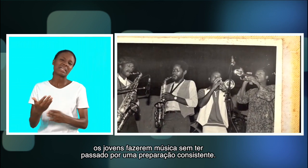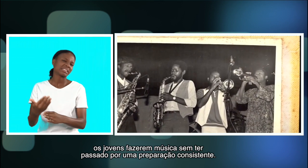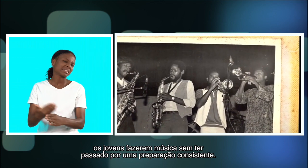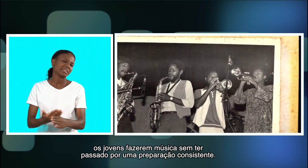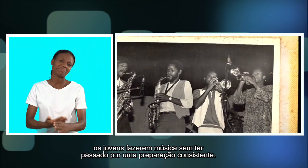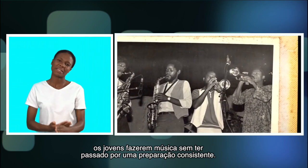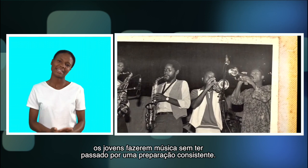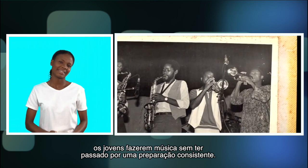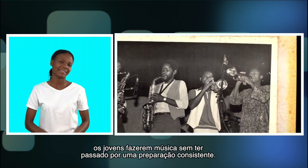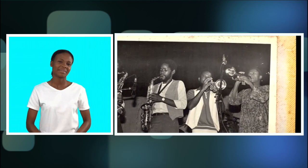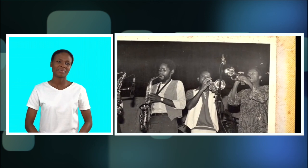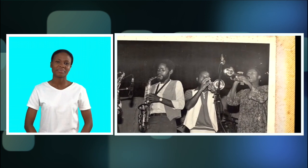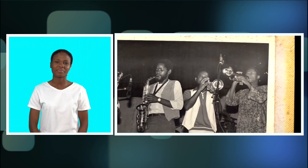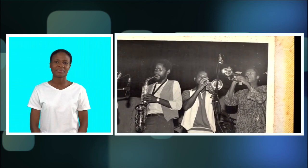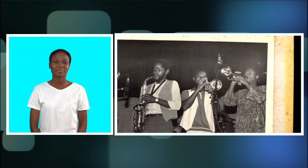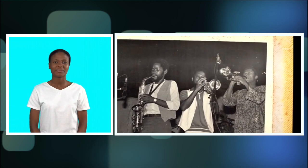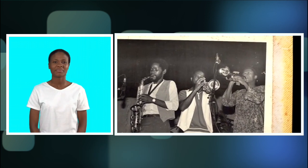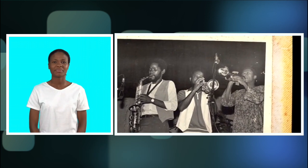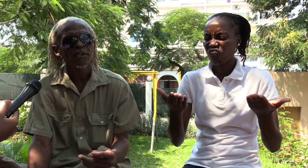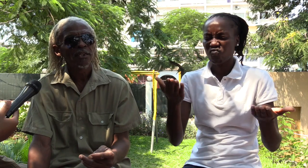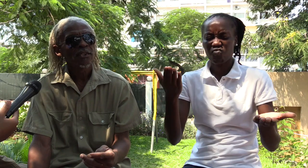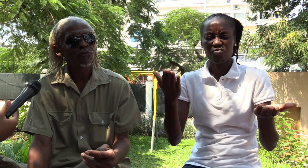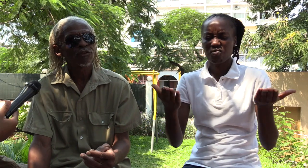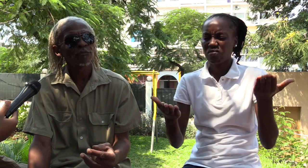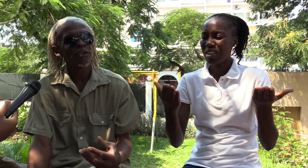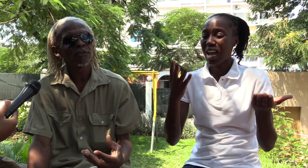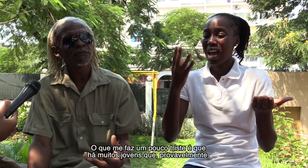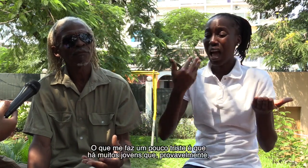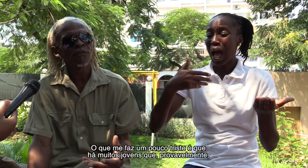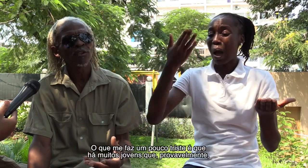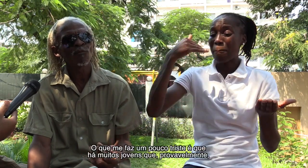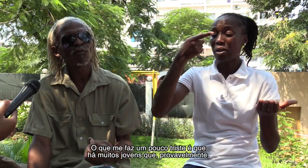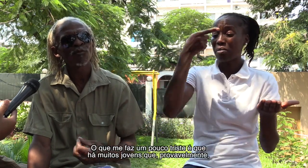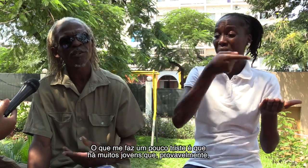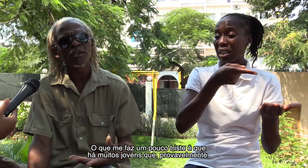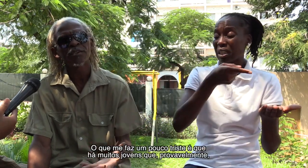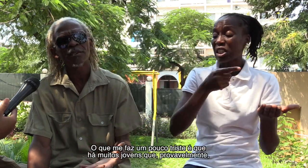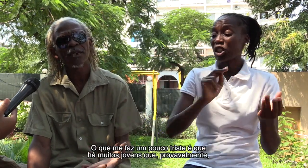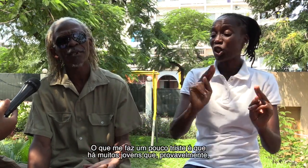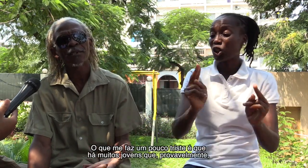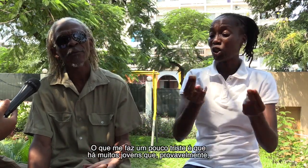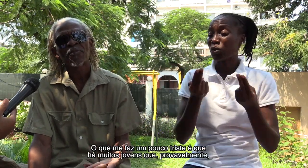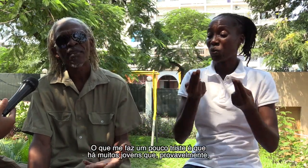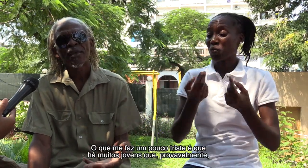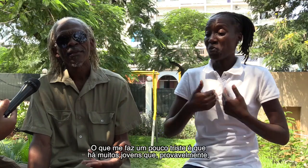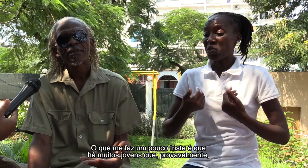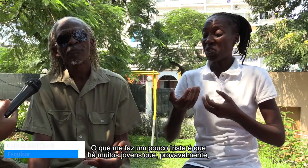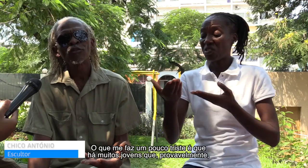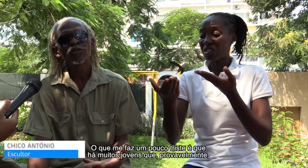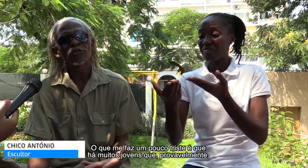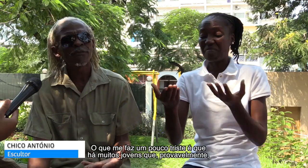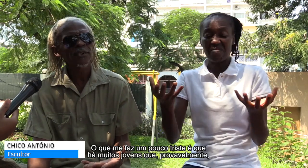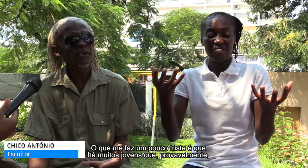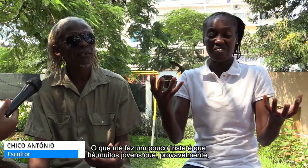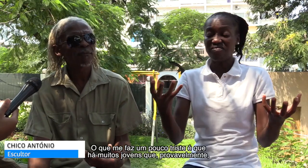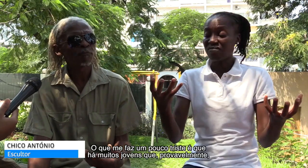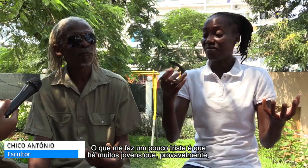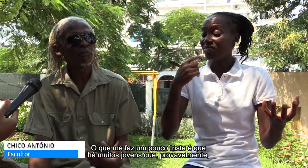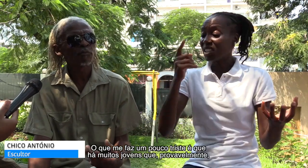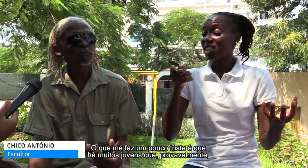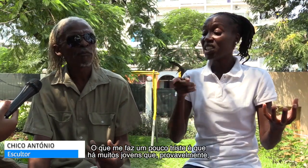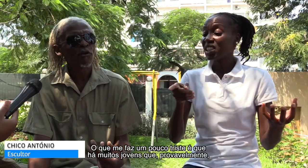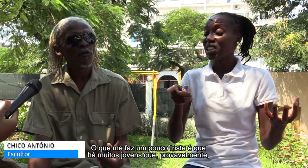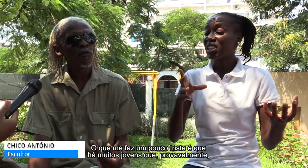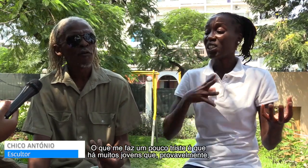consistente. O que me faz um pouco triste é que tem muitos jovens que